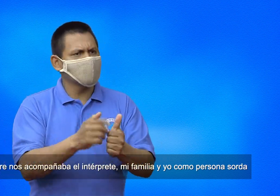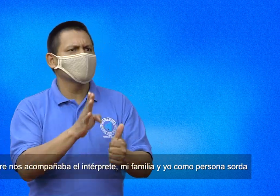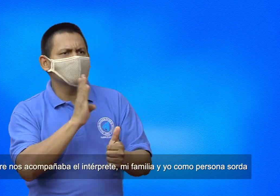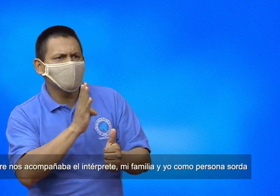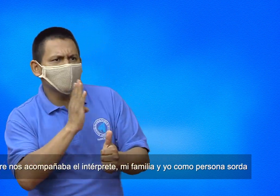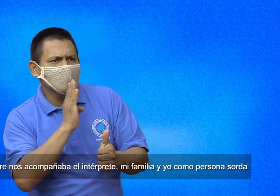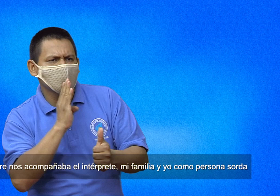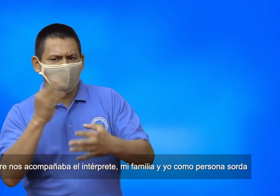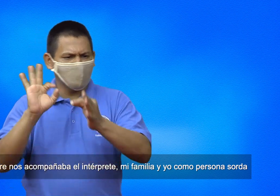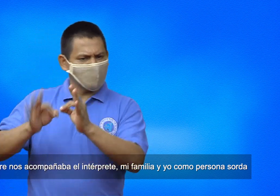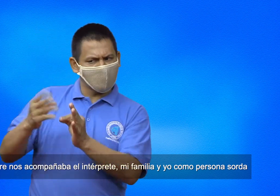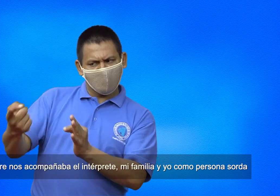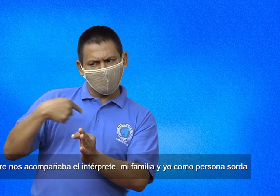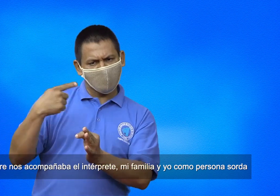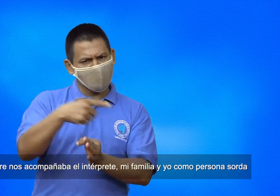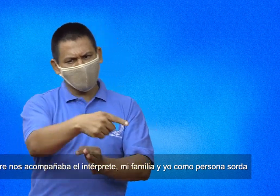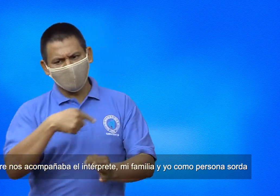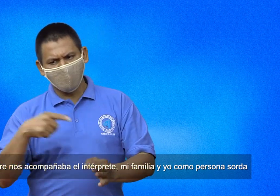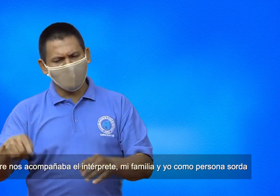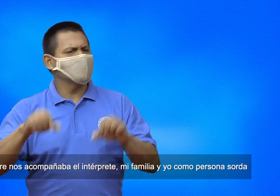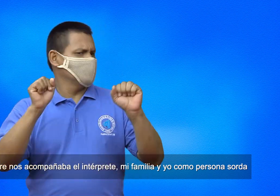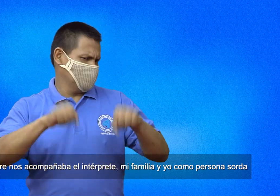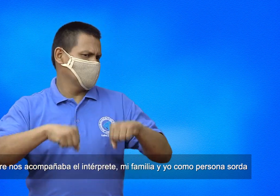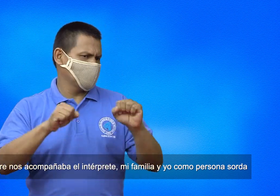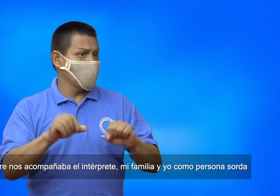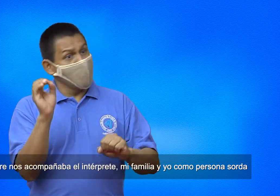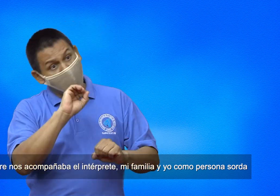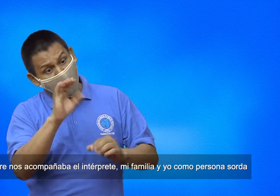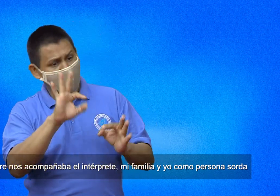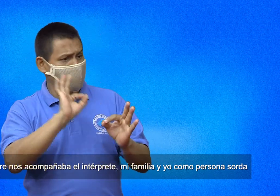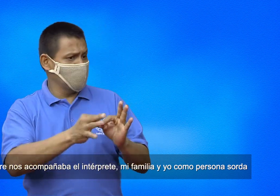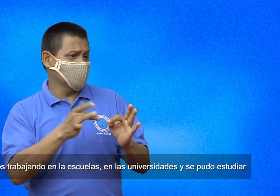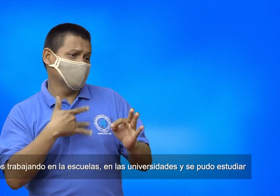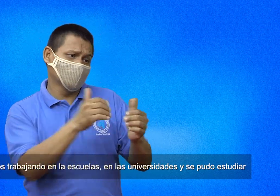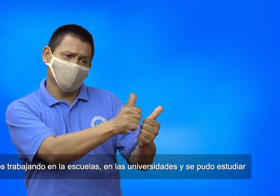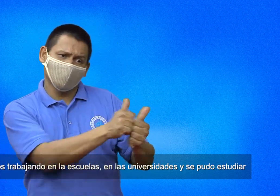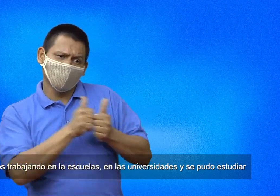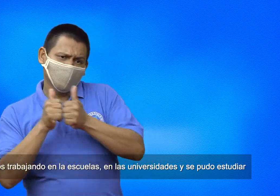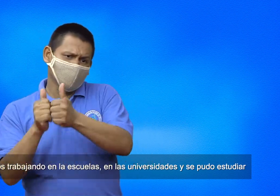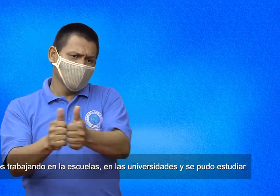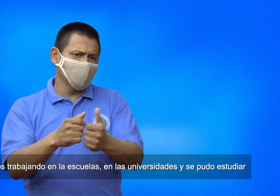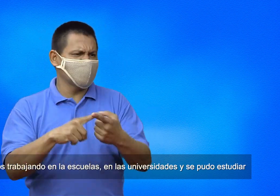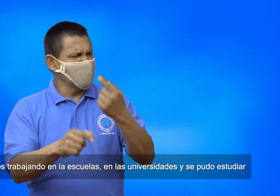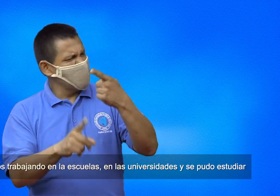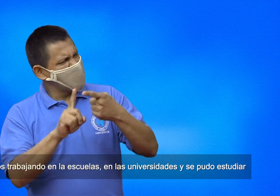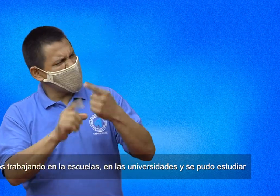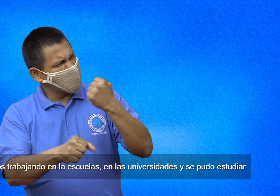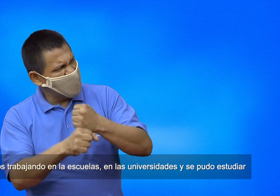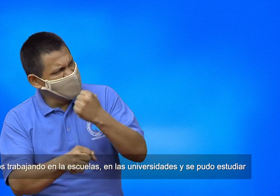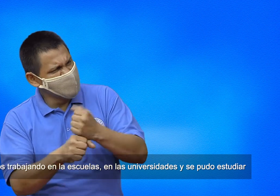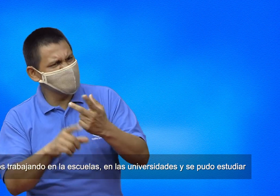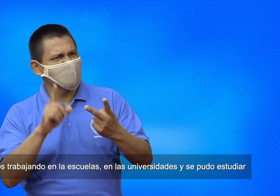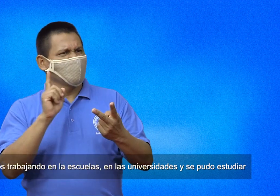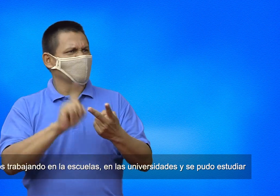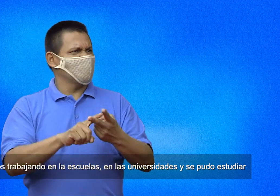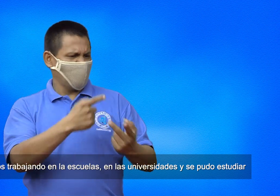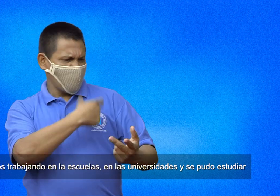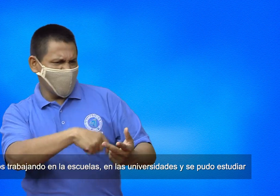intérprete mi familia y yo como persona sorda fuimos trabajando en la escuela en las